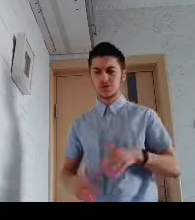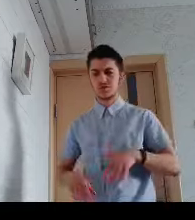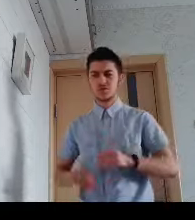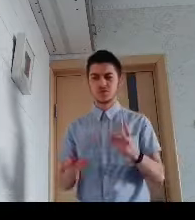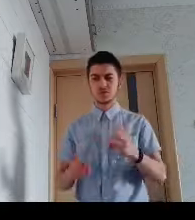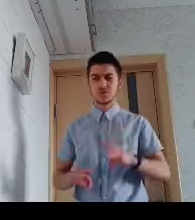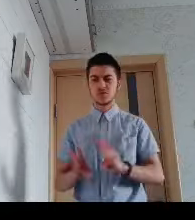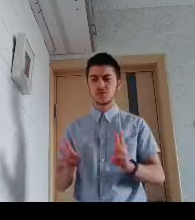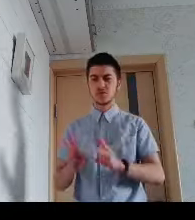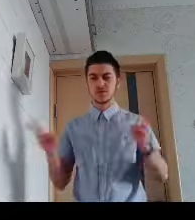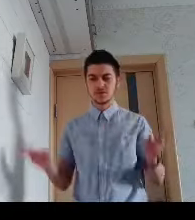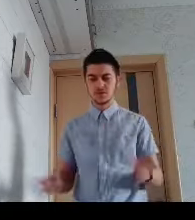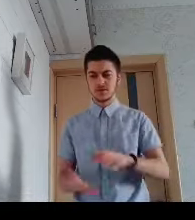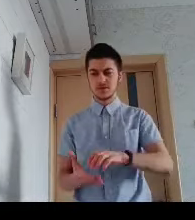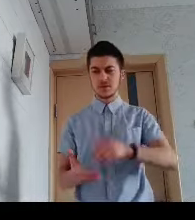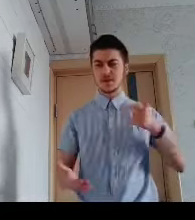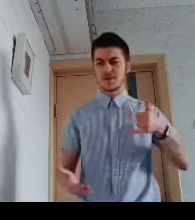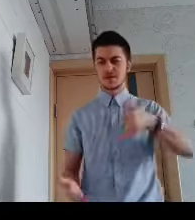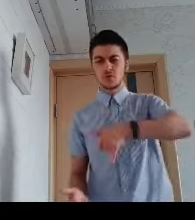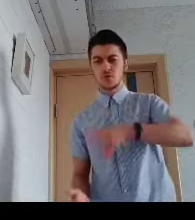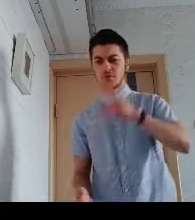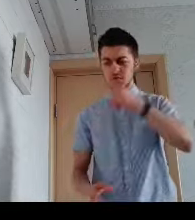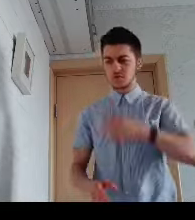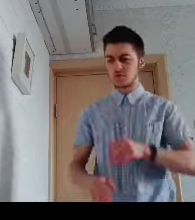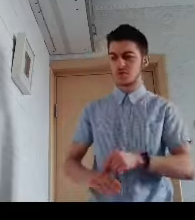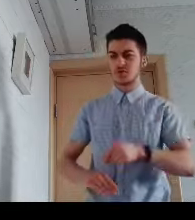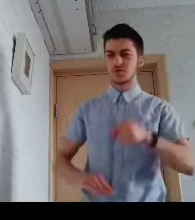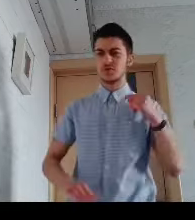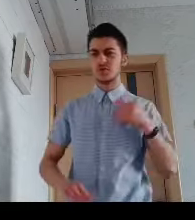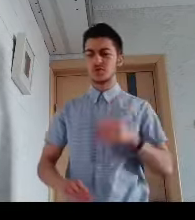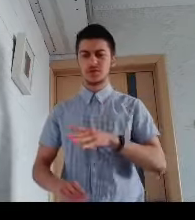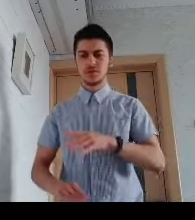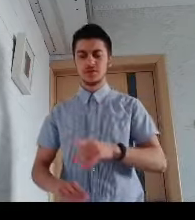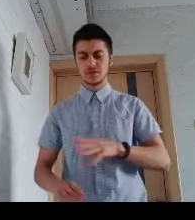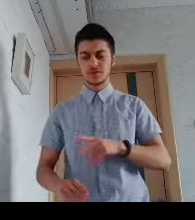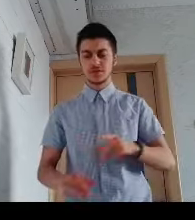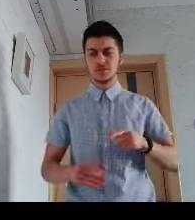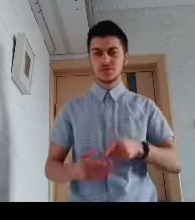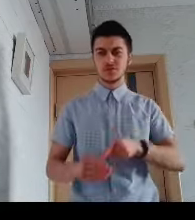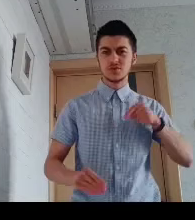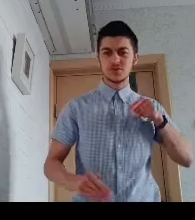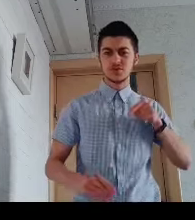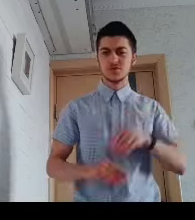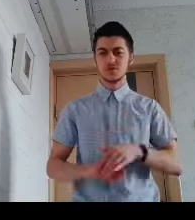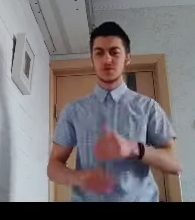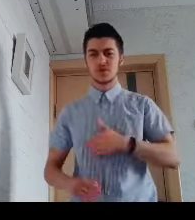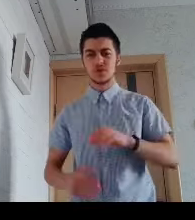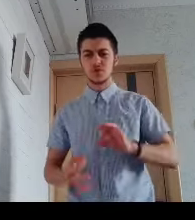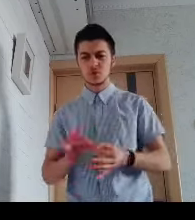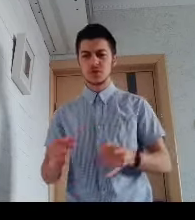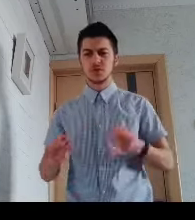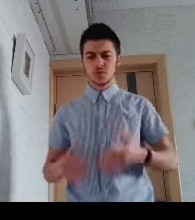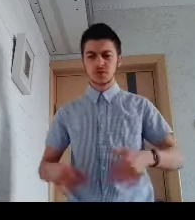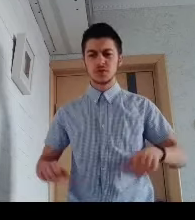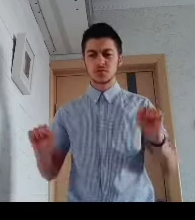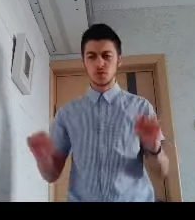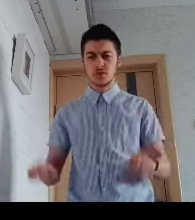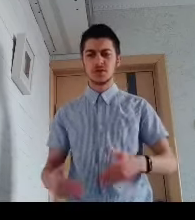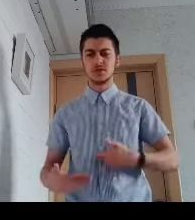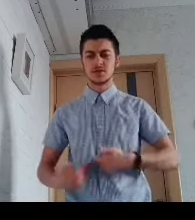как две спички, разжигаем огонь. Забываем и заливаем боль. Переплетая тела, как змеи, мы не скидываем кожу. Не хотим делать сложное, не просто делим ложе.